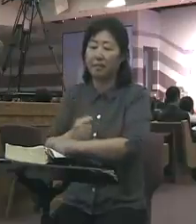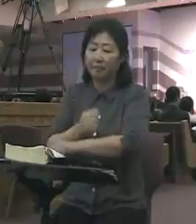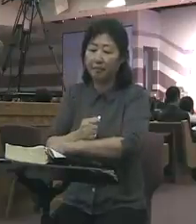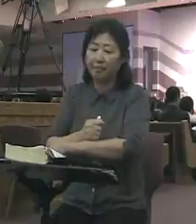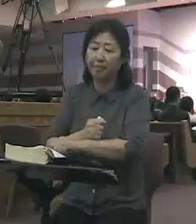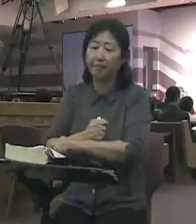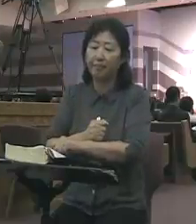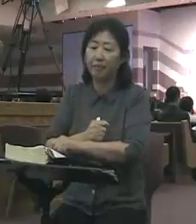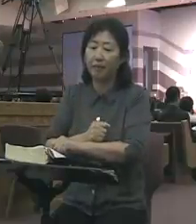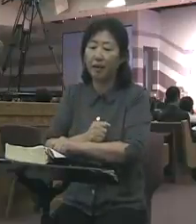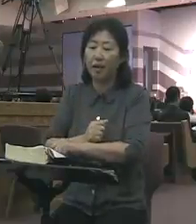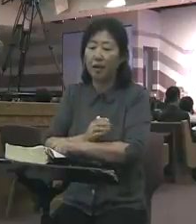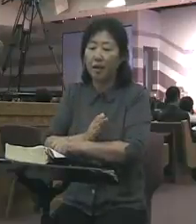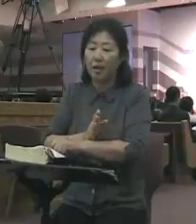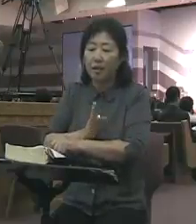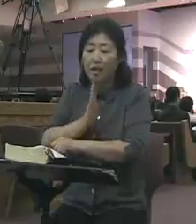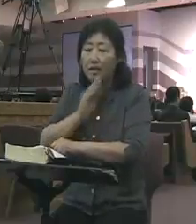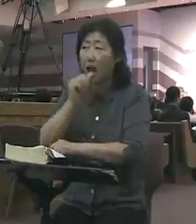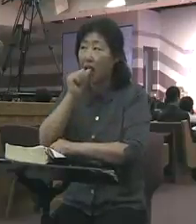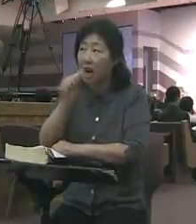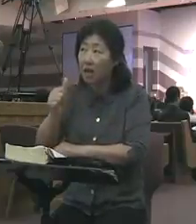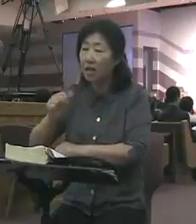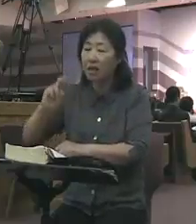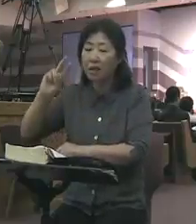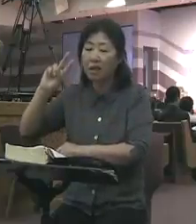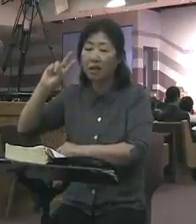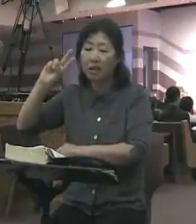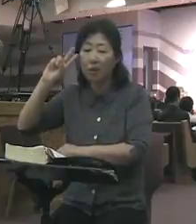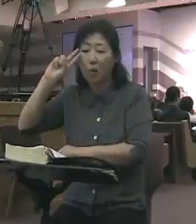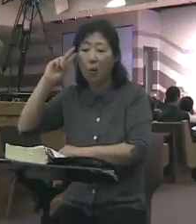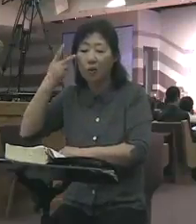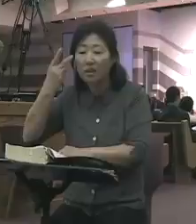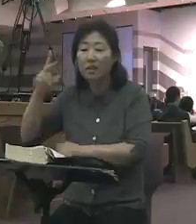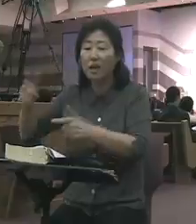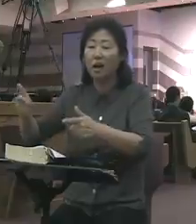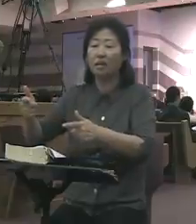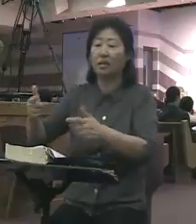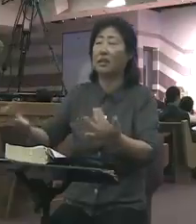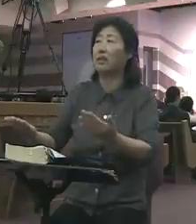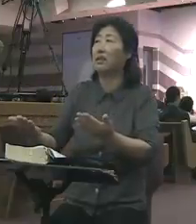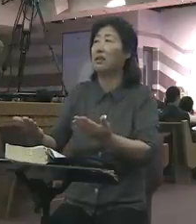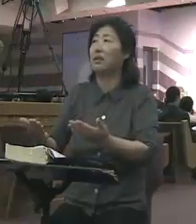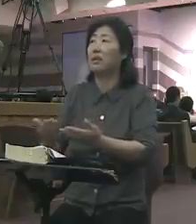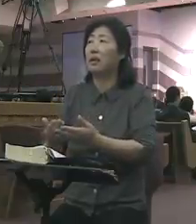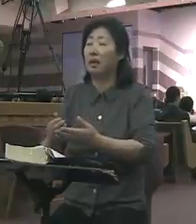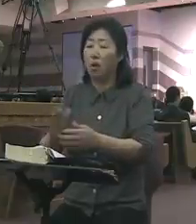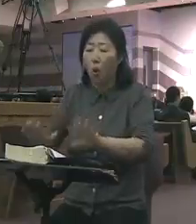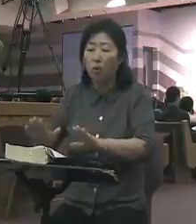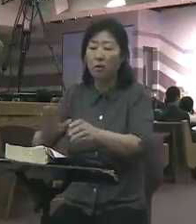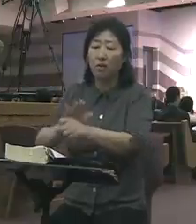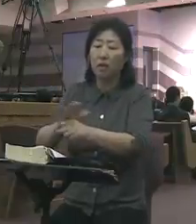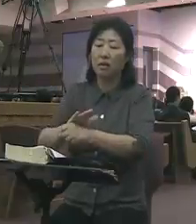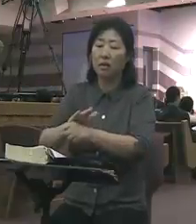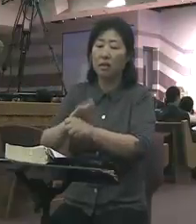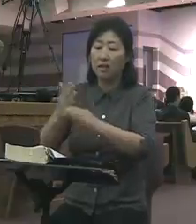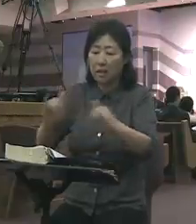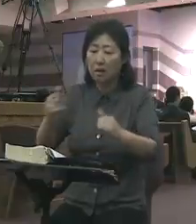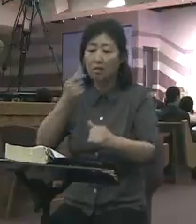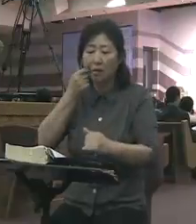수 없는 일 때문에 그것에 집착하여서 오늘 사랑해야 될 사람을 사랑하지 못하고 축복해야 될 사람을 축복하지 못하는